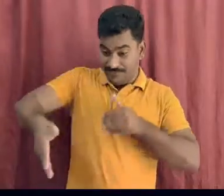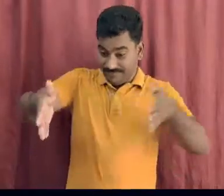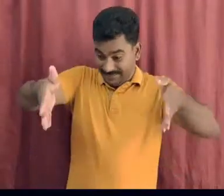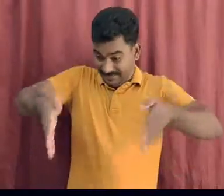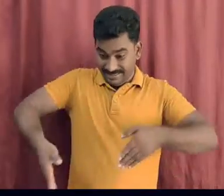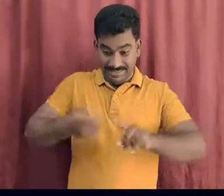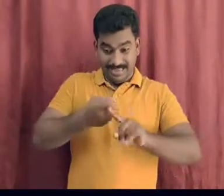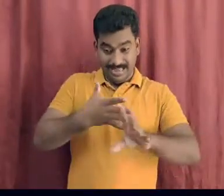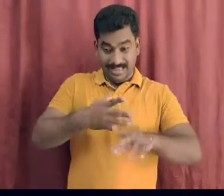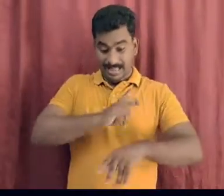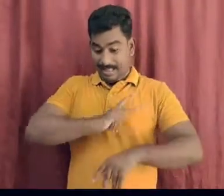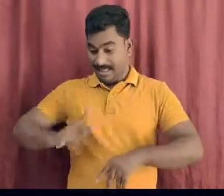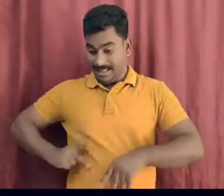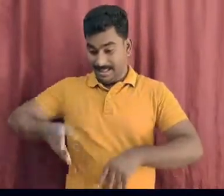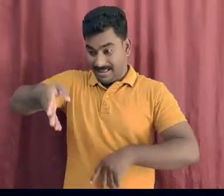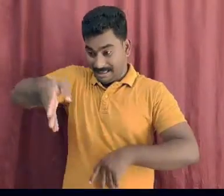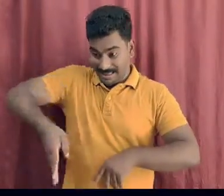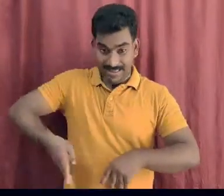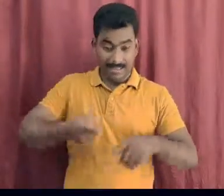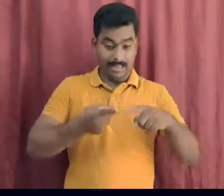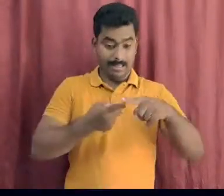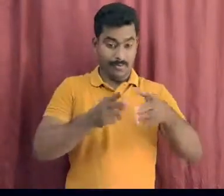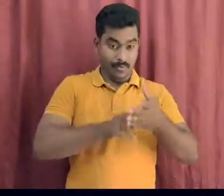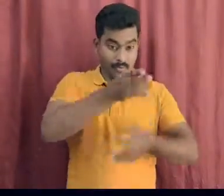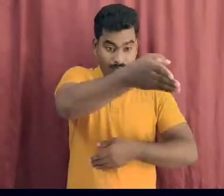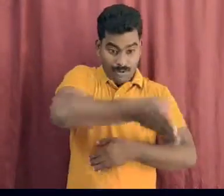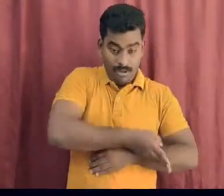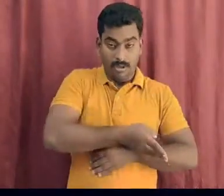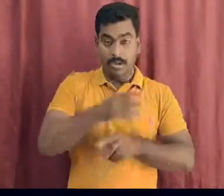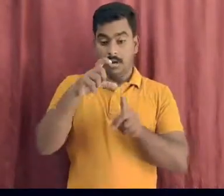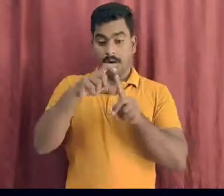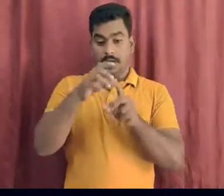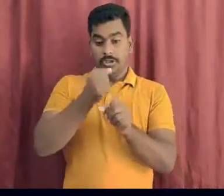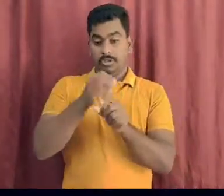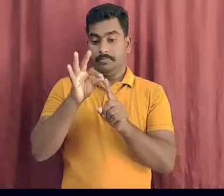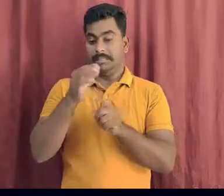സംസ്ഥാനത്തിൻ്റെ അതിർത്തികൾ കർശനമായി നിരീക്ഷിക്കുമെന്ന് DGP അറിയിച്ചു.